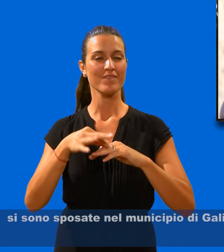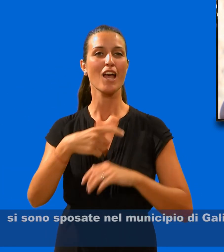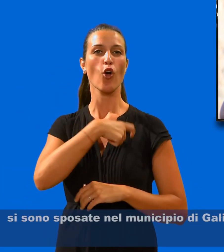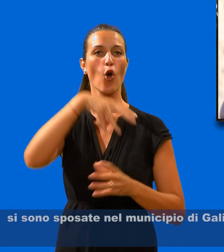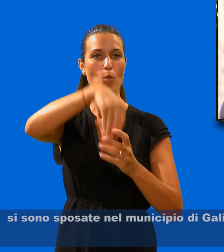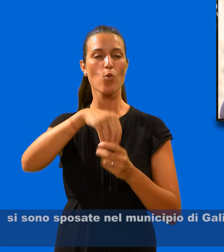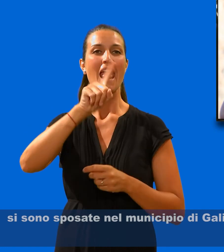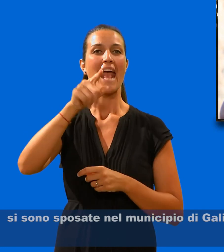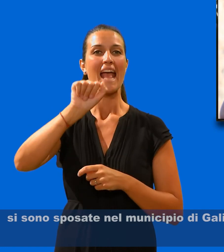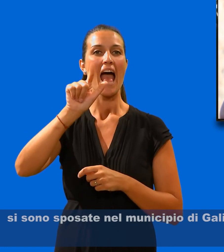capo